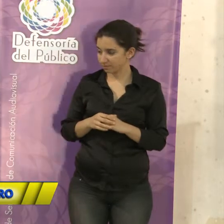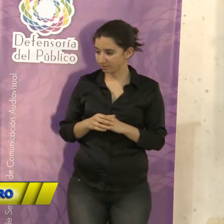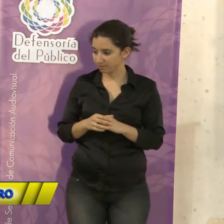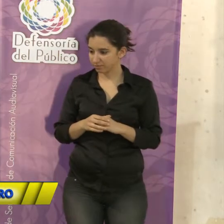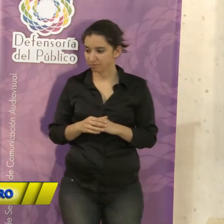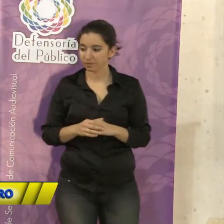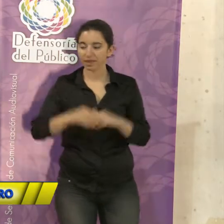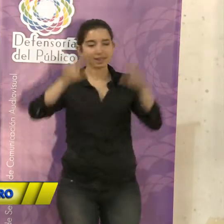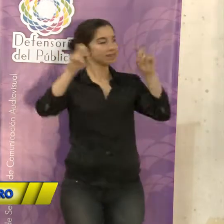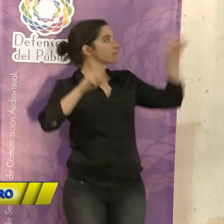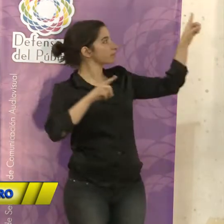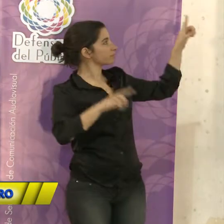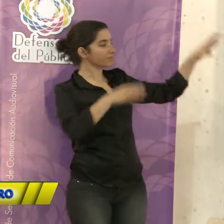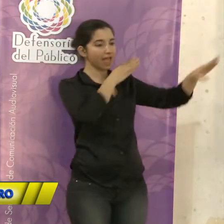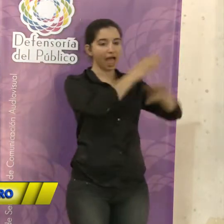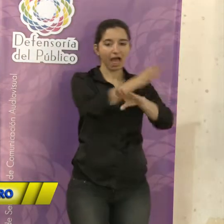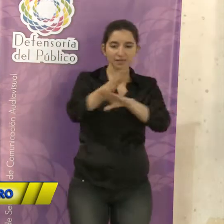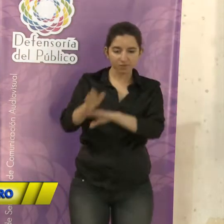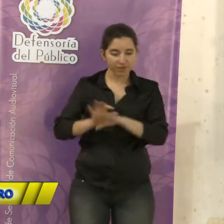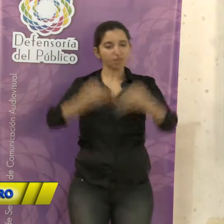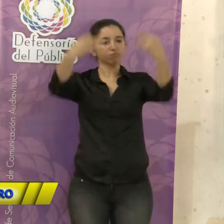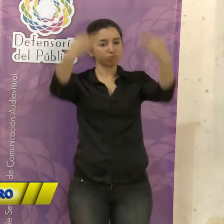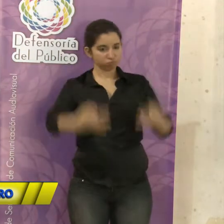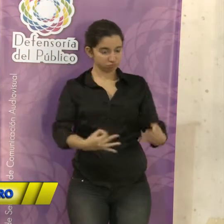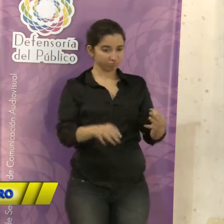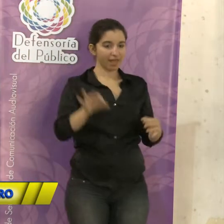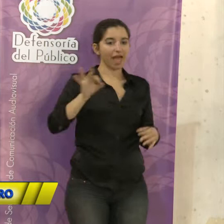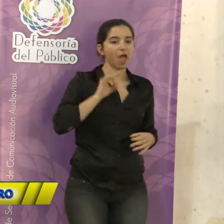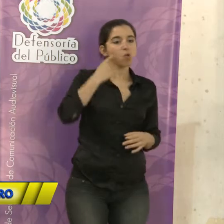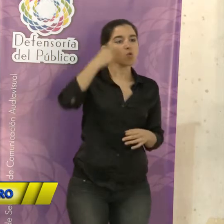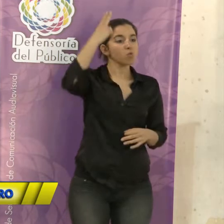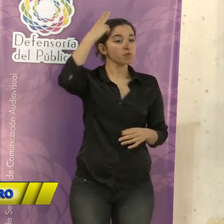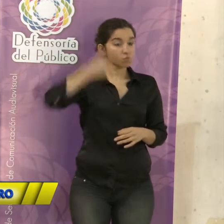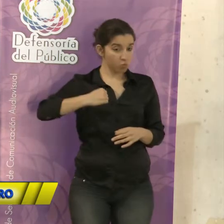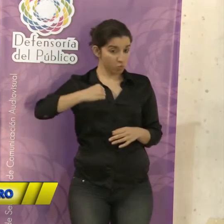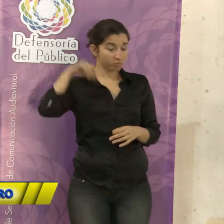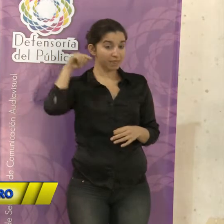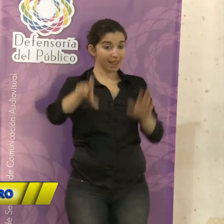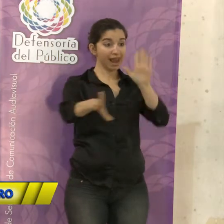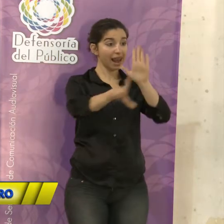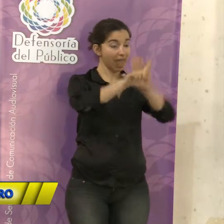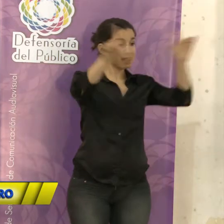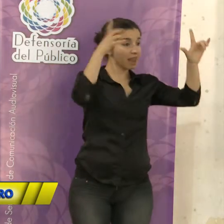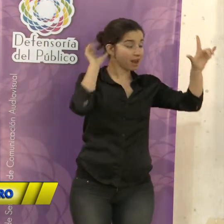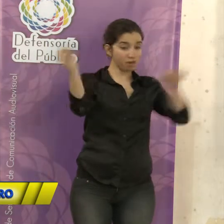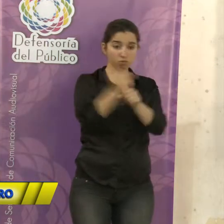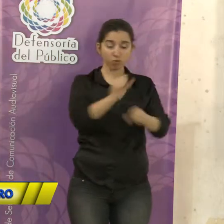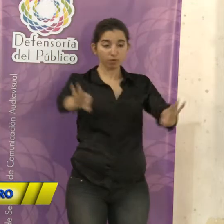Garantizar el acceso. Cuando en el año 2009 se sancionó la nueva Ley de Servicios de Comunicación Audiovisual